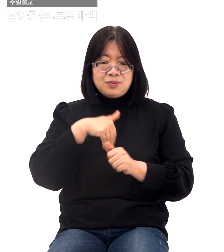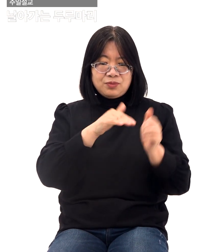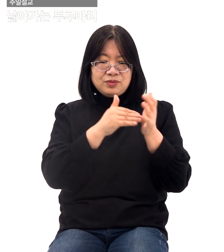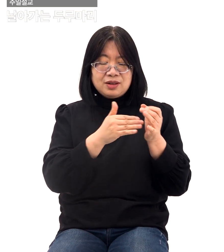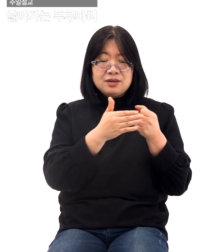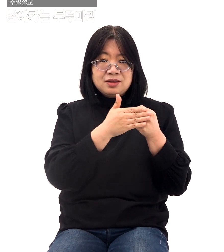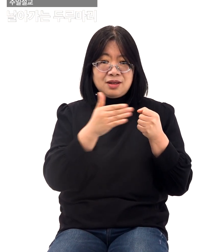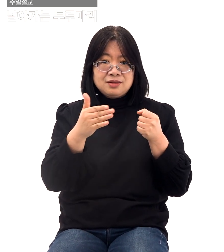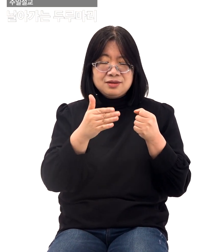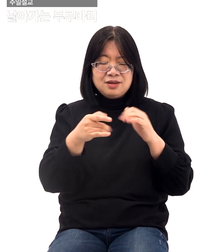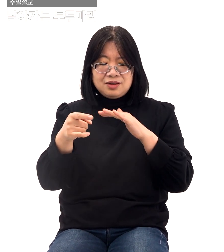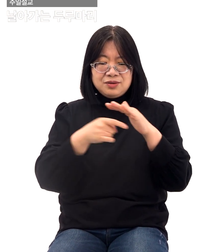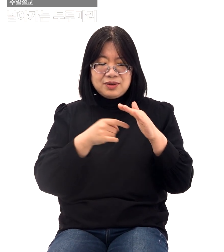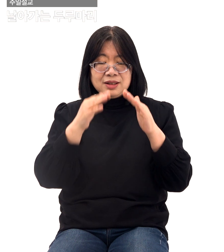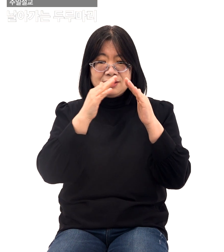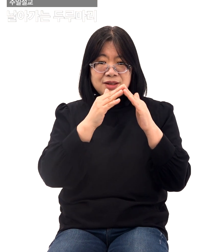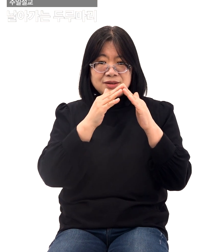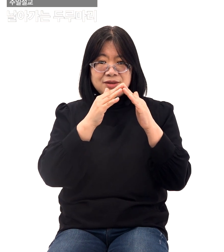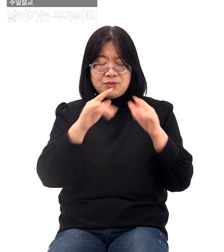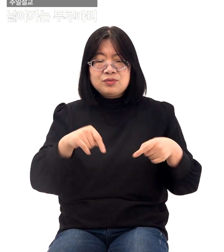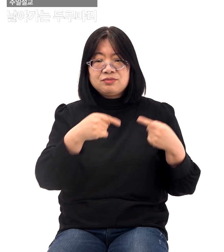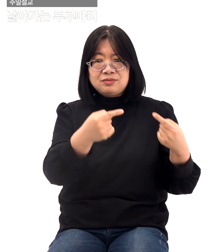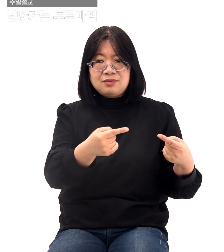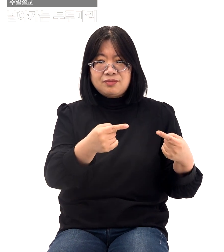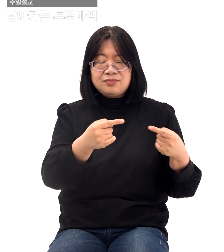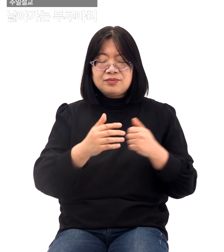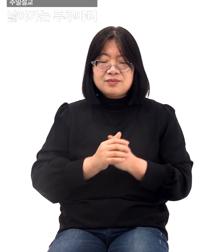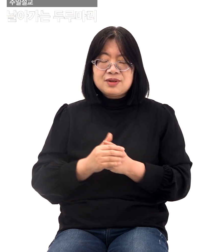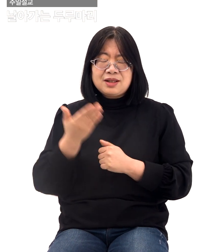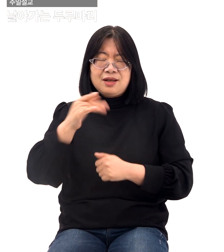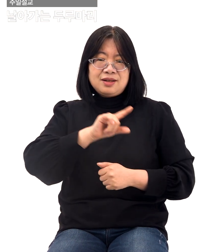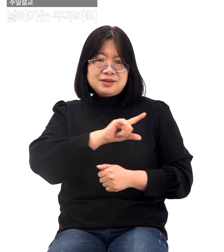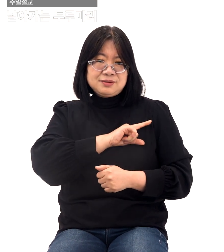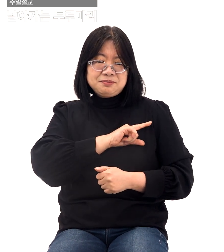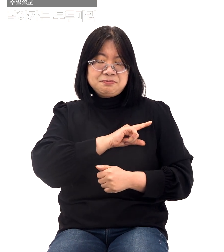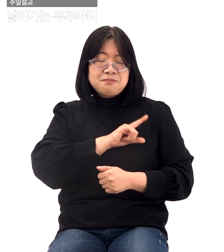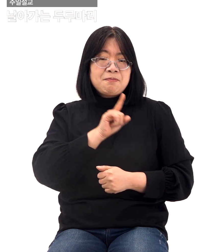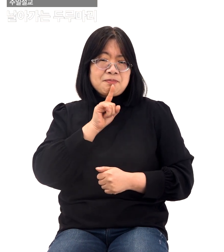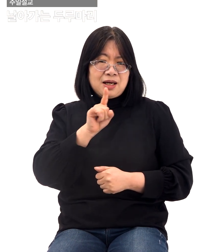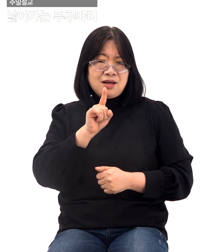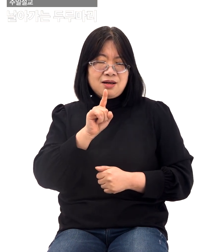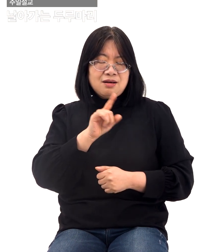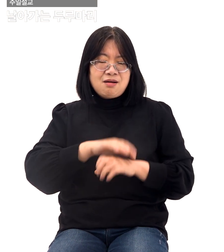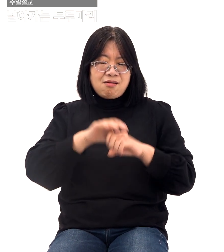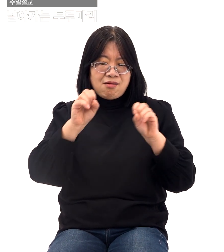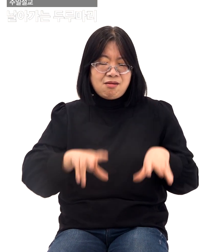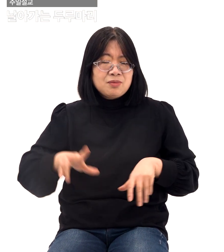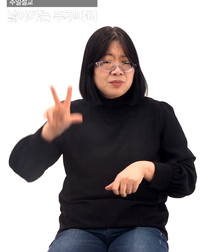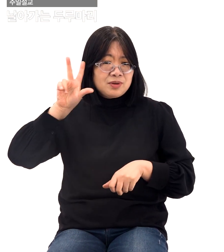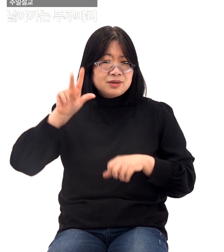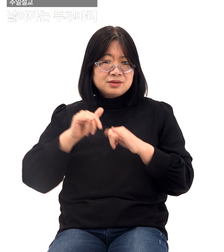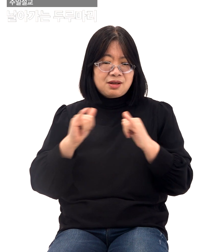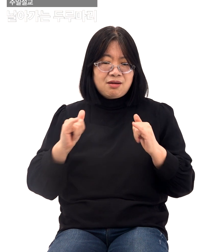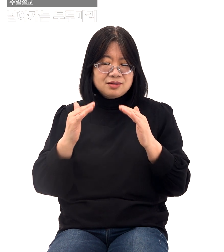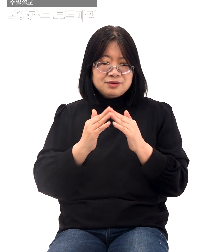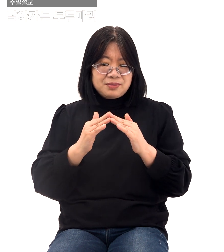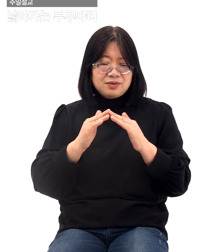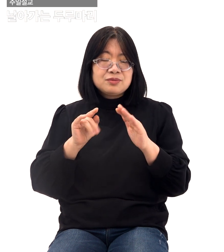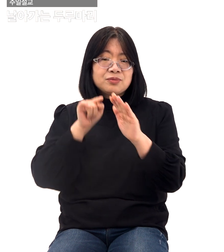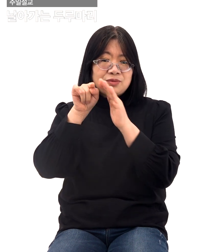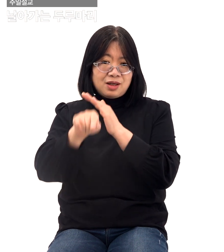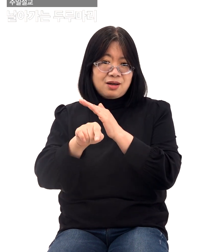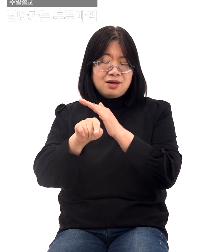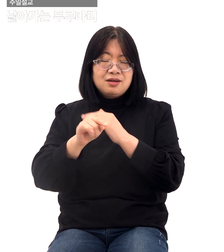보냈나니 도둑의 집에도 들어가며 내 이름을 가리켜 망령되이 맹세하는 자의 집에도